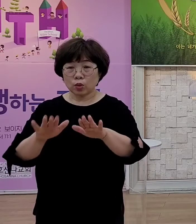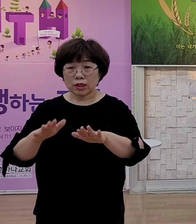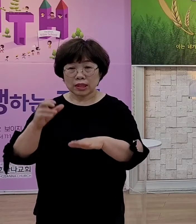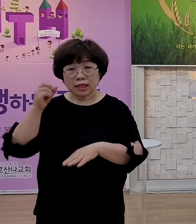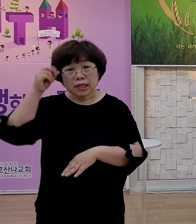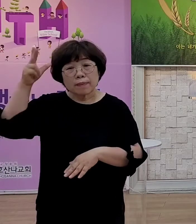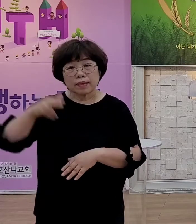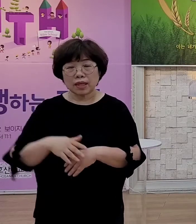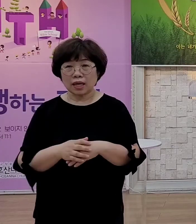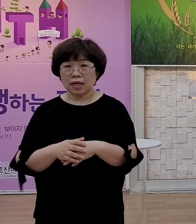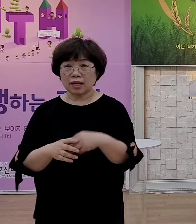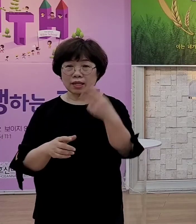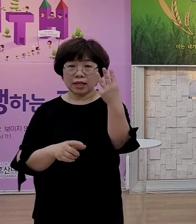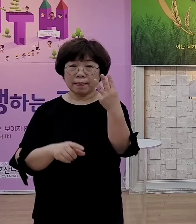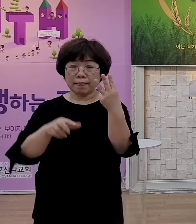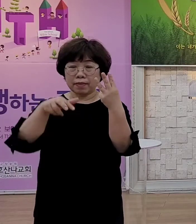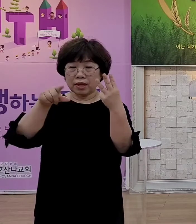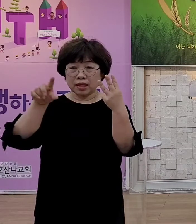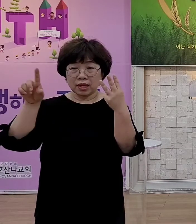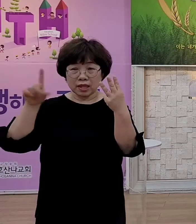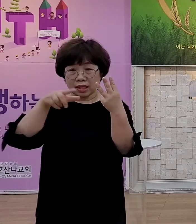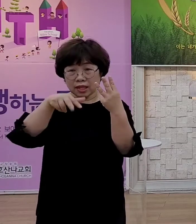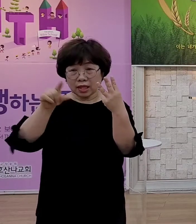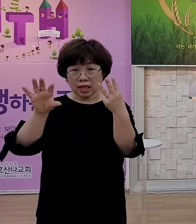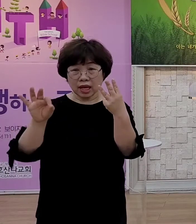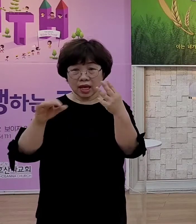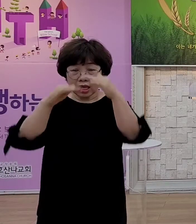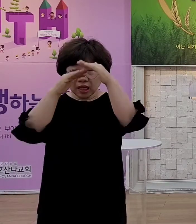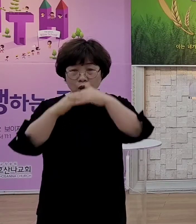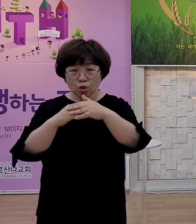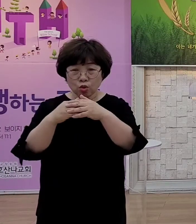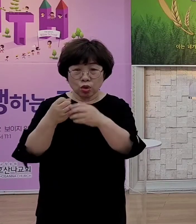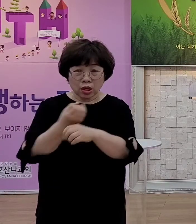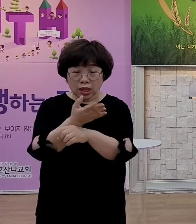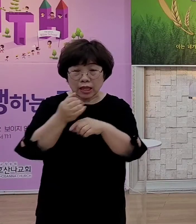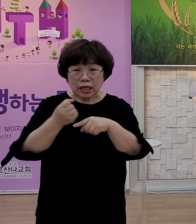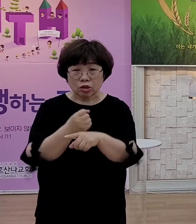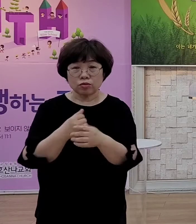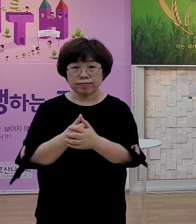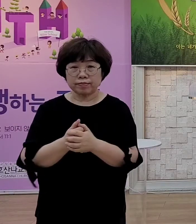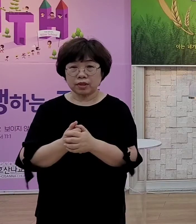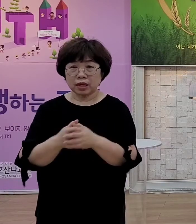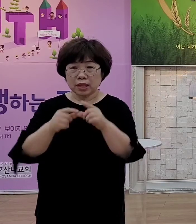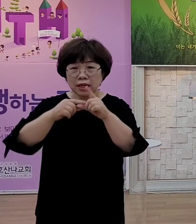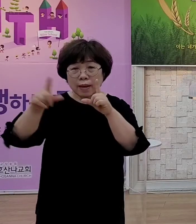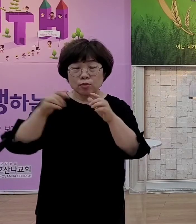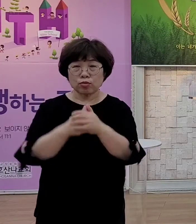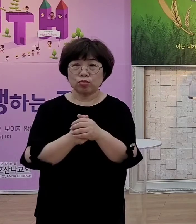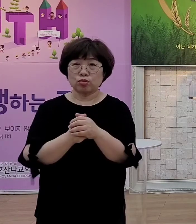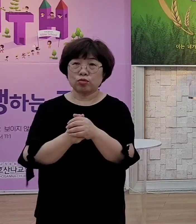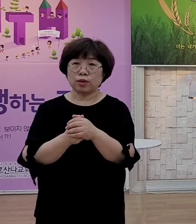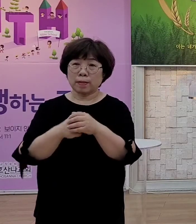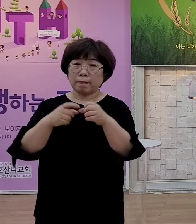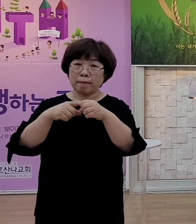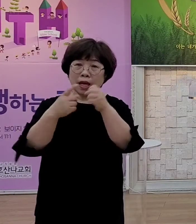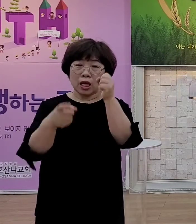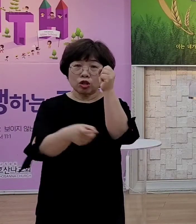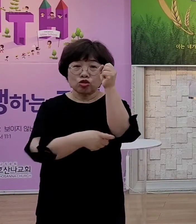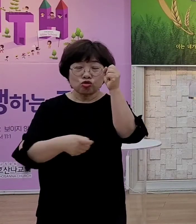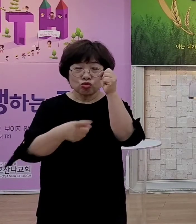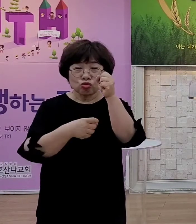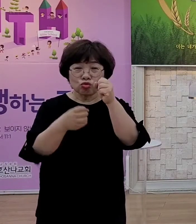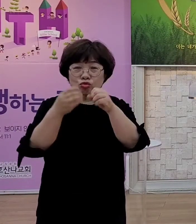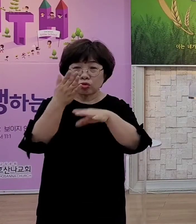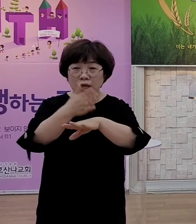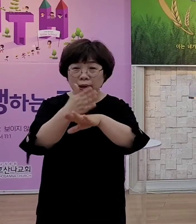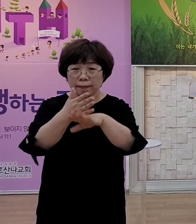이 맥추절에 대한 구절들로 매년 설교를 했어요. 여기 계신 대부분의 성도들이 아마 맥추절이 뭔지 모르는 분이